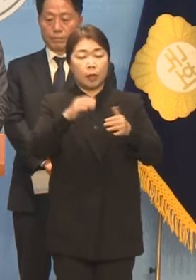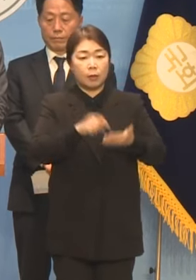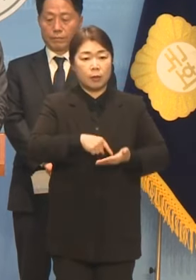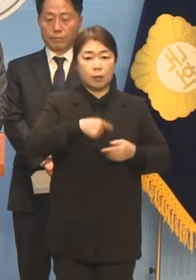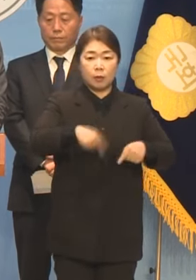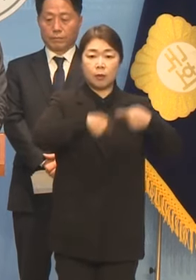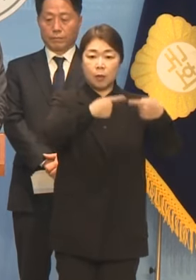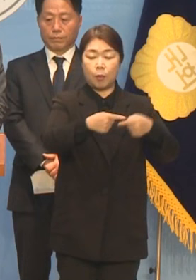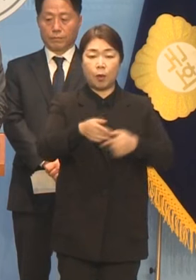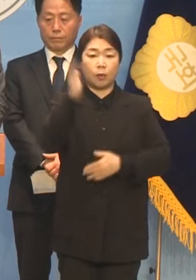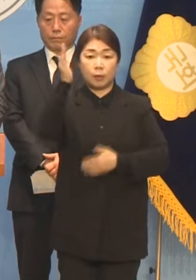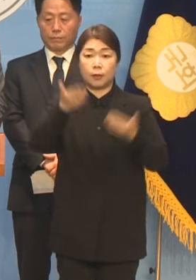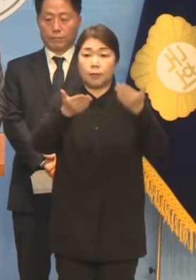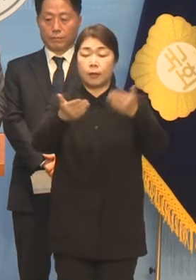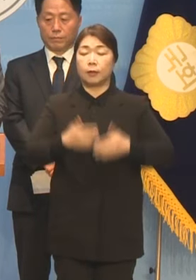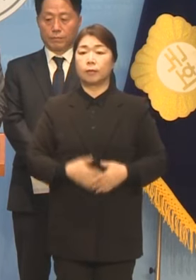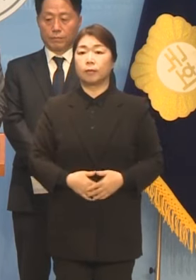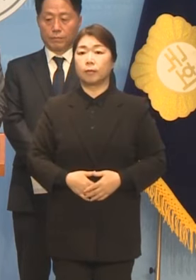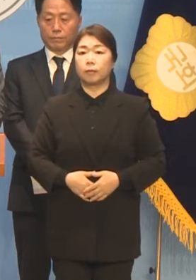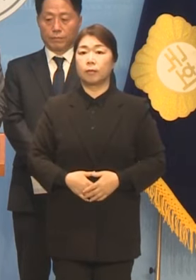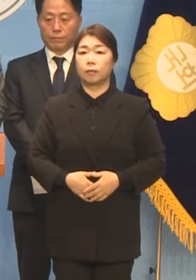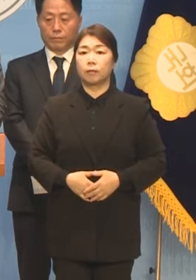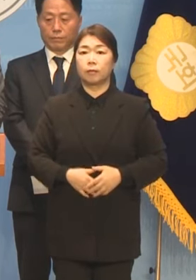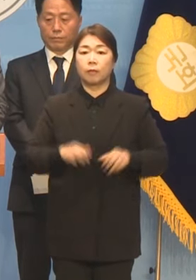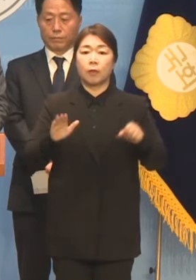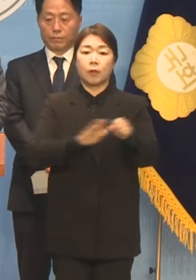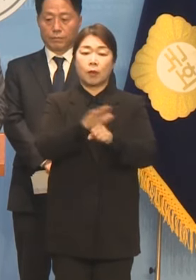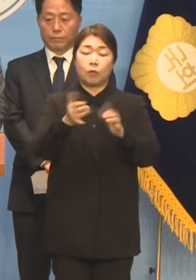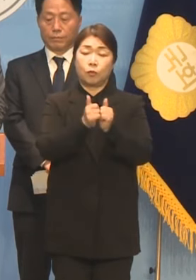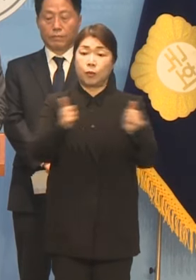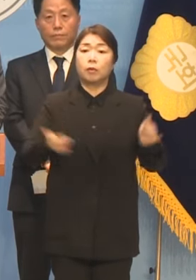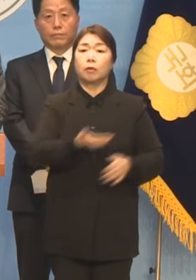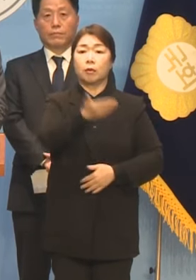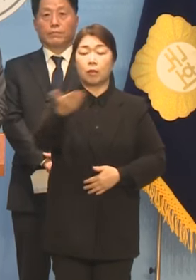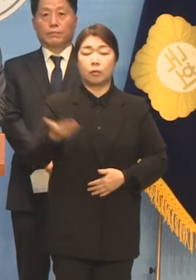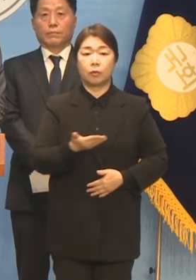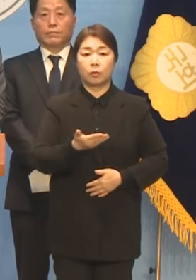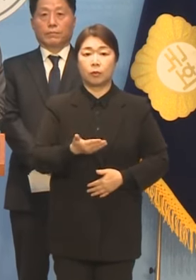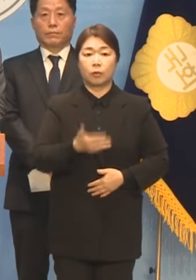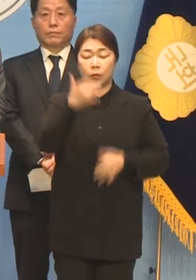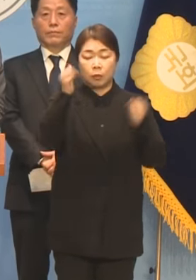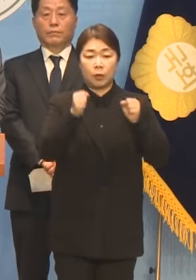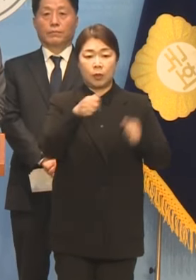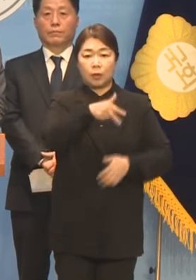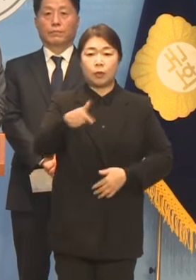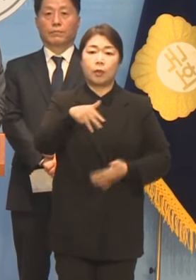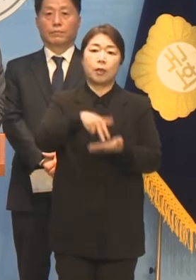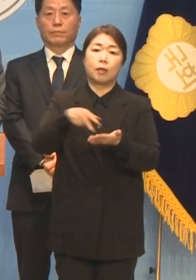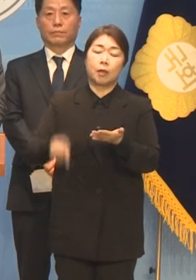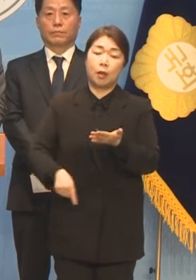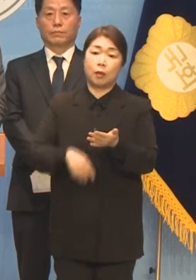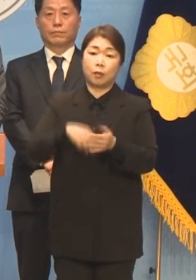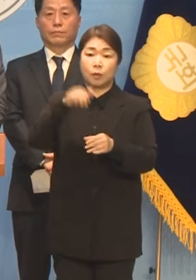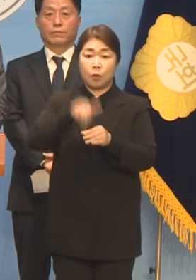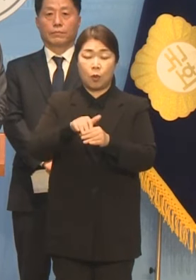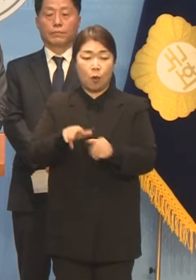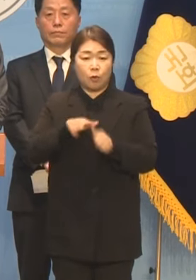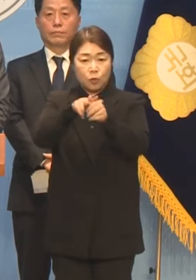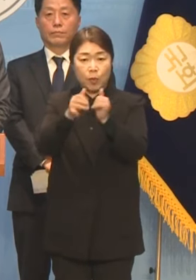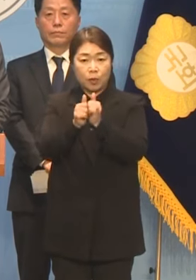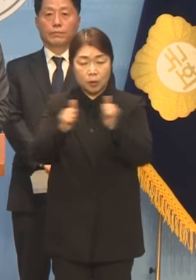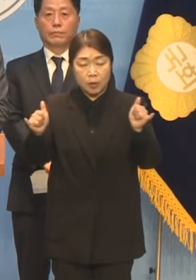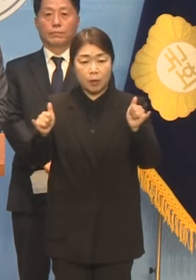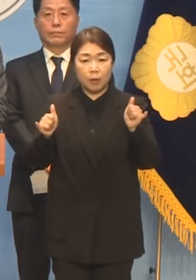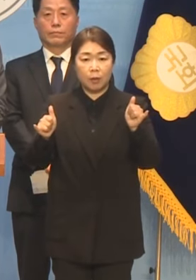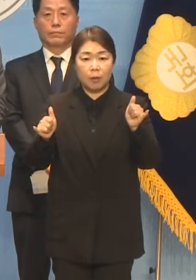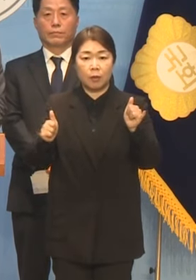기자 회견문 사랑하는 국민 여러분 충북 제천단양 선거구 국회의원 출마 예정자인 이근규